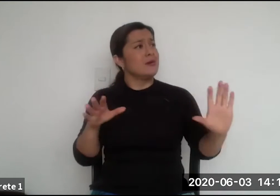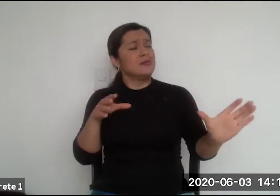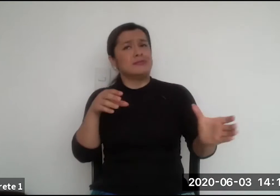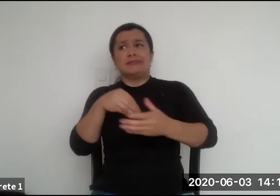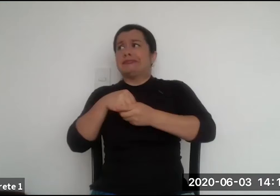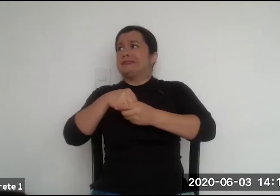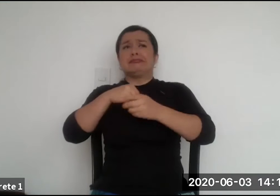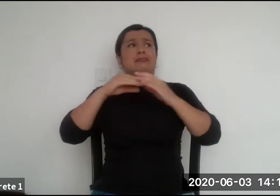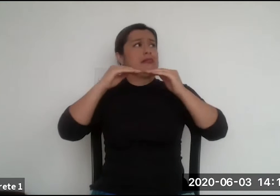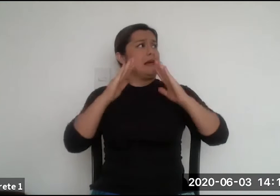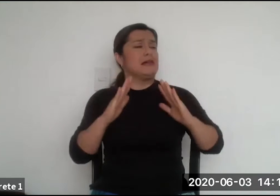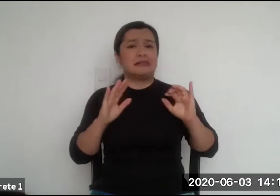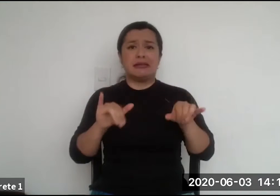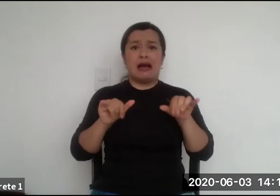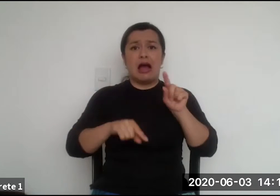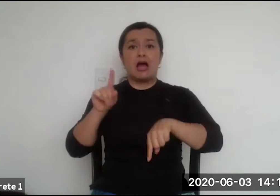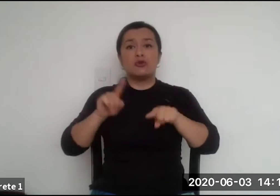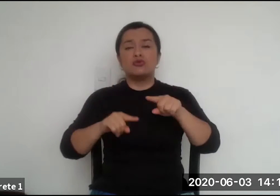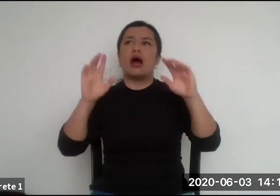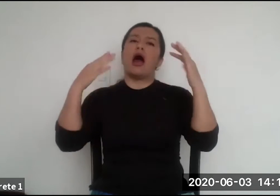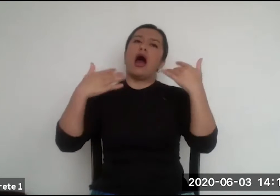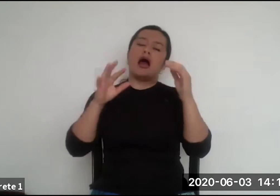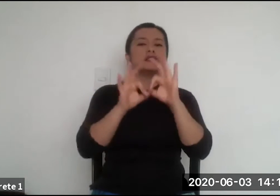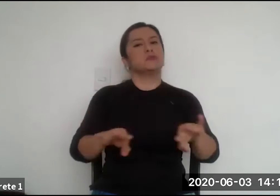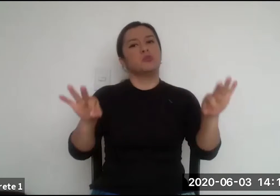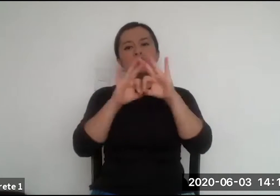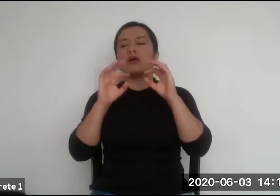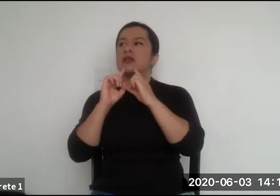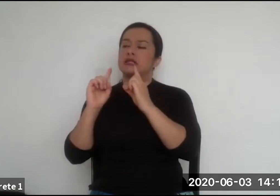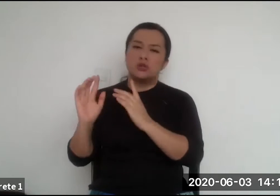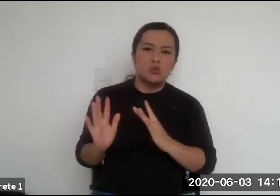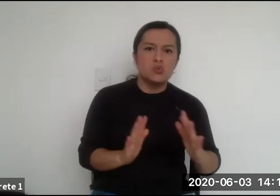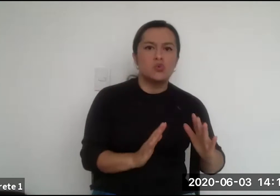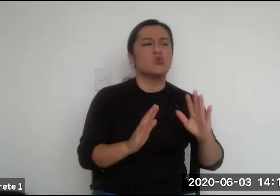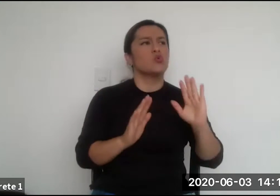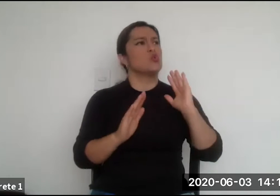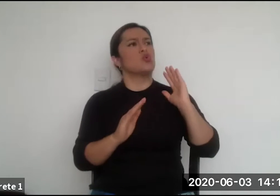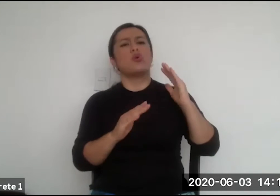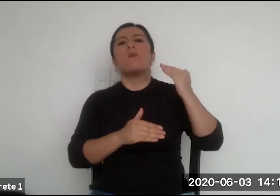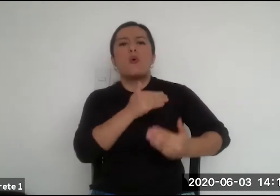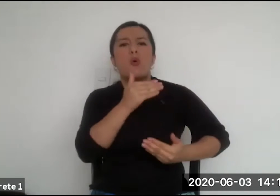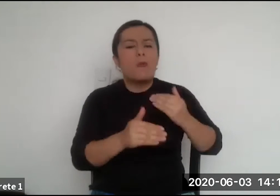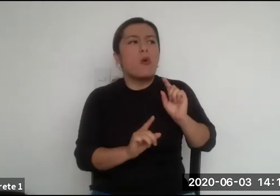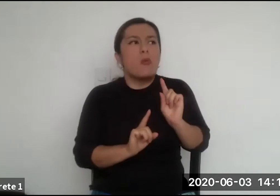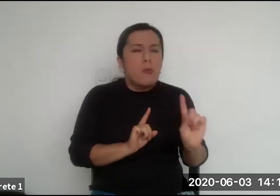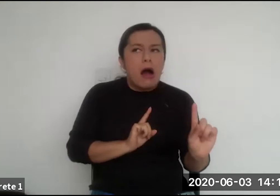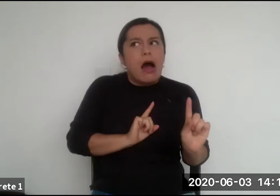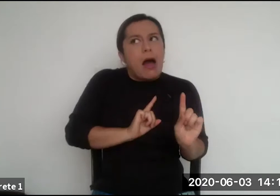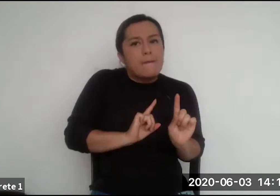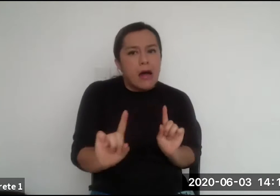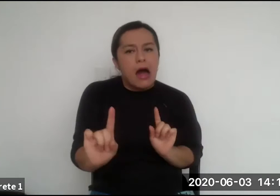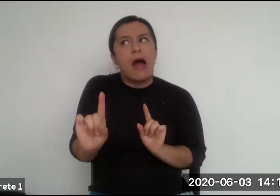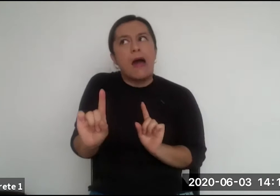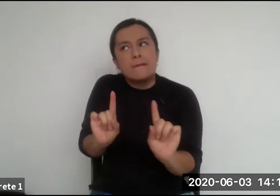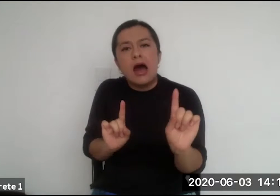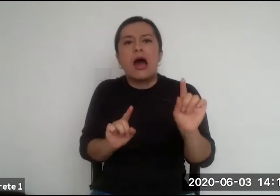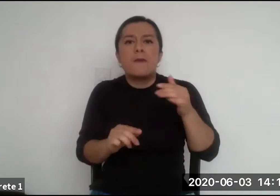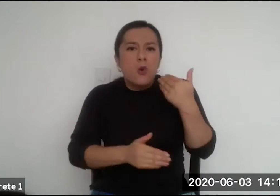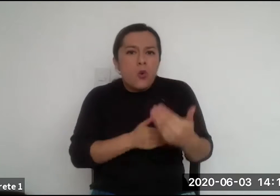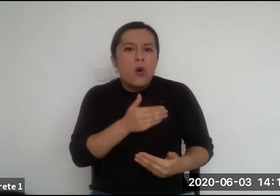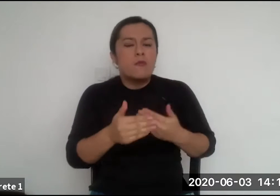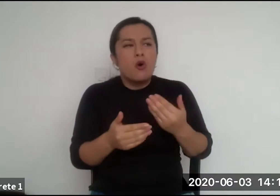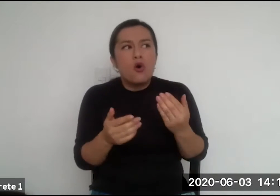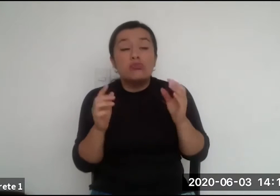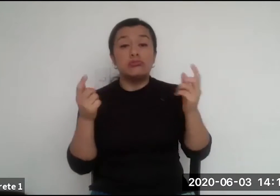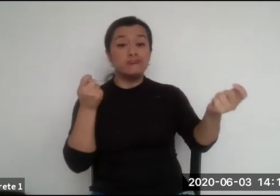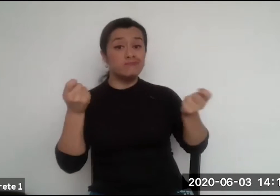ido naturalizando ciertos discursos frente al desescalonamiento, el de cerrar, que nos invita a habitar y a hacer una nueva normalidad, que tal